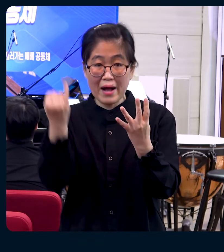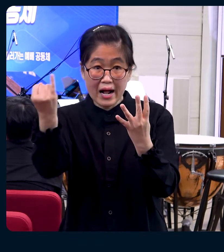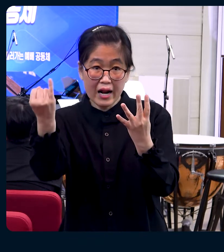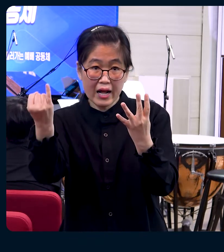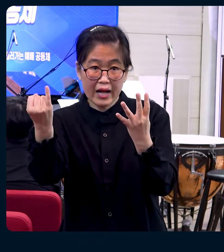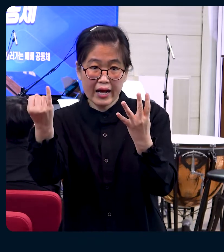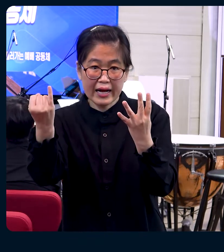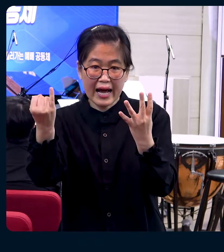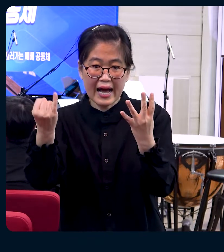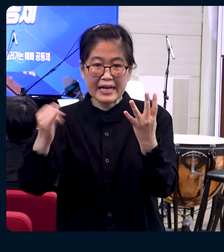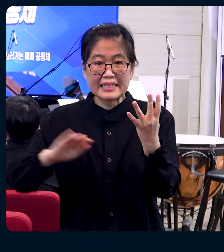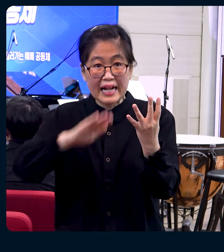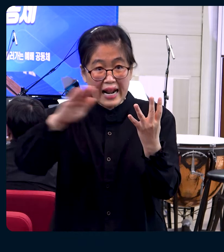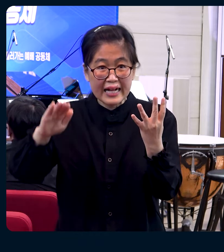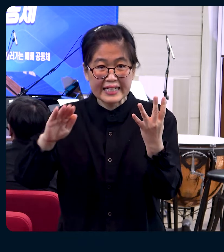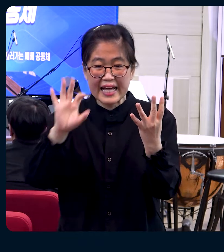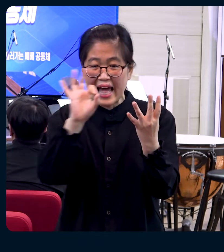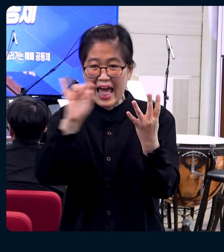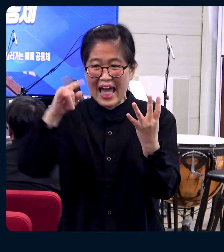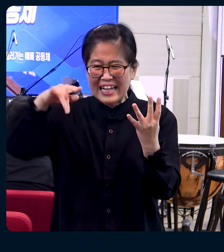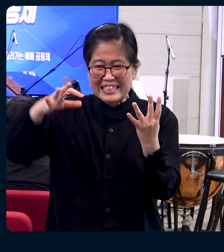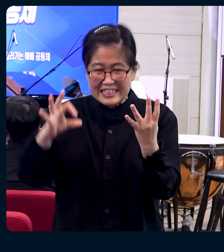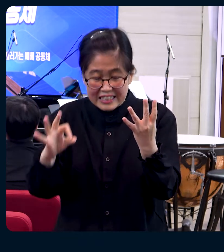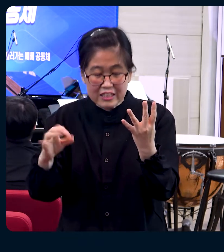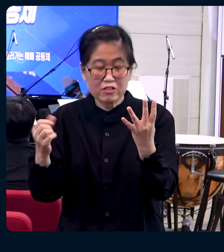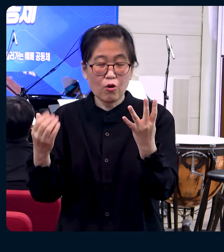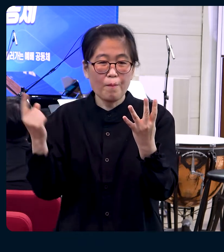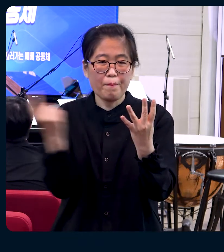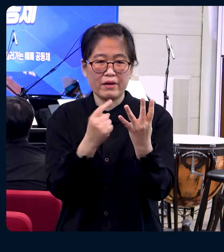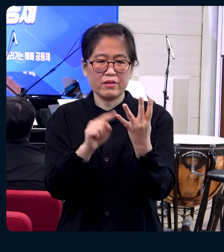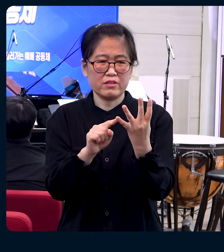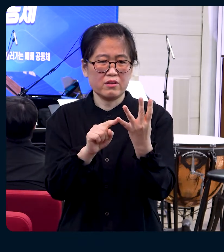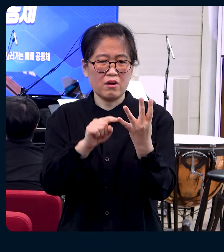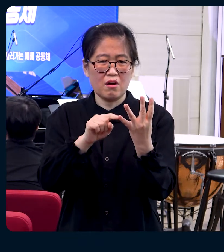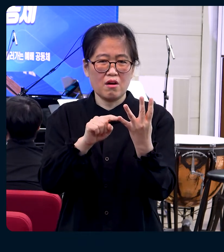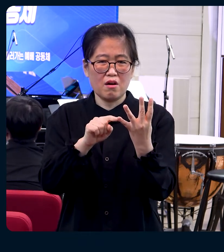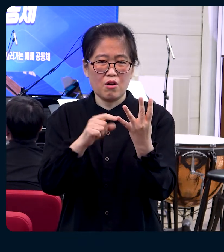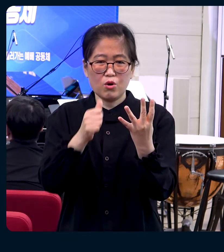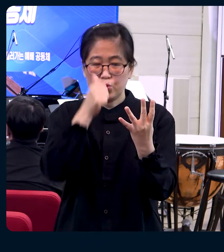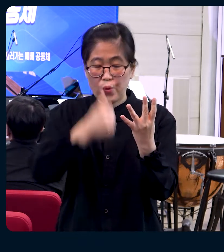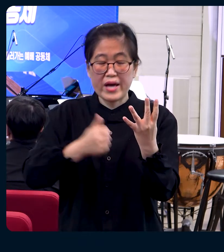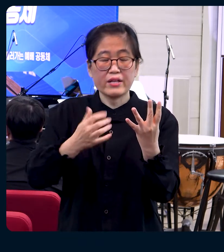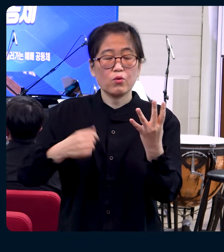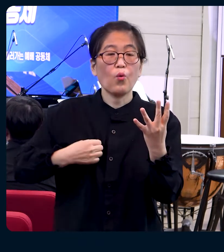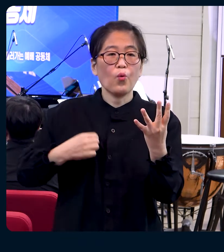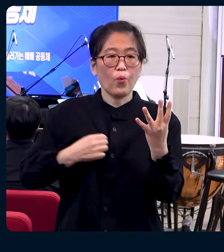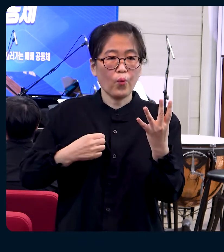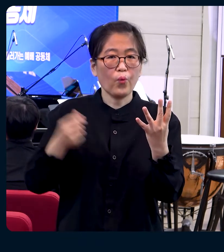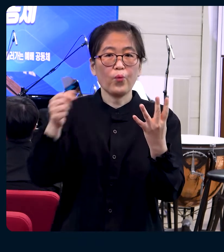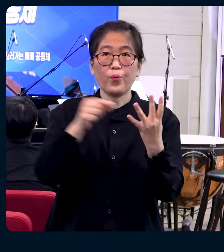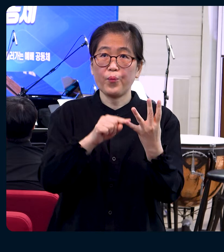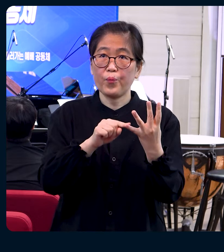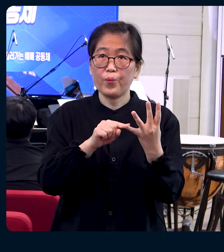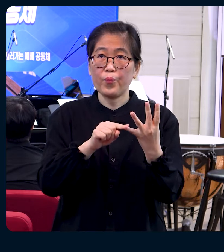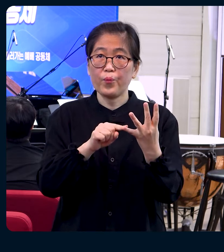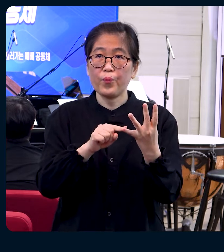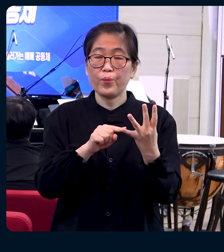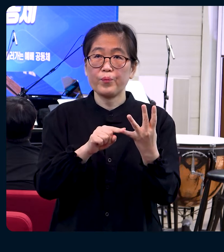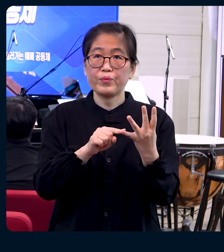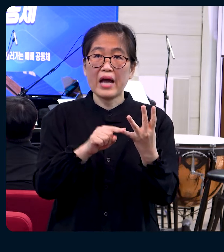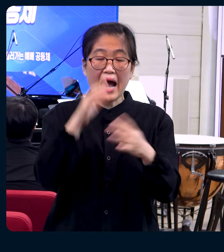아내가 애증으로 바뀌어서 평생 감옥에 살기를 바랐던 그런 마음인데요. 하나님과 동행하는